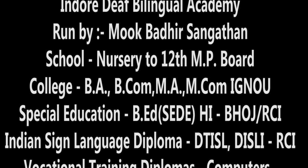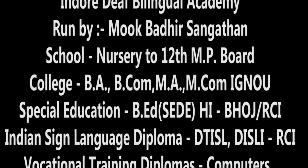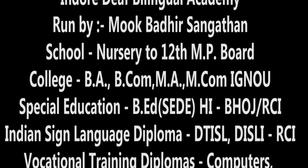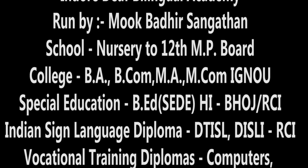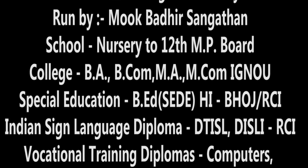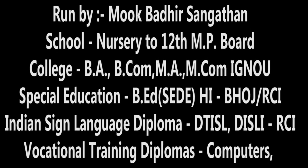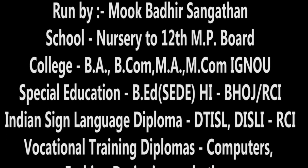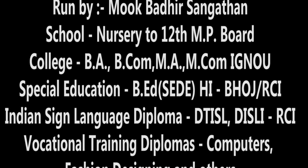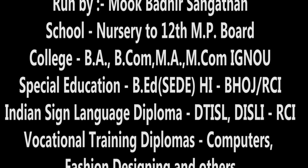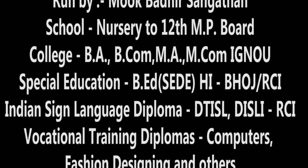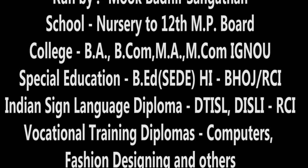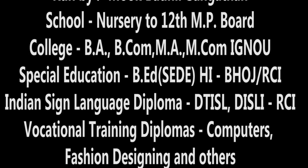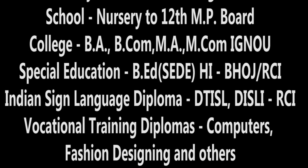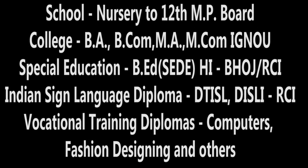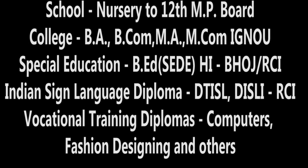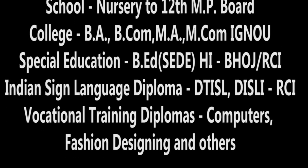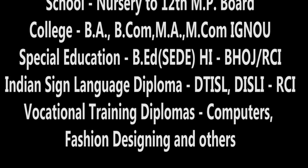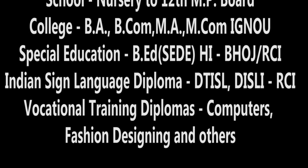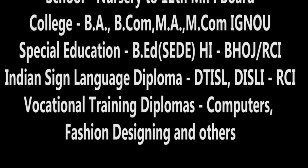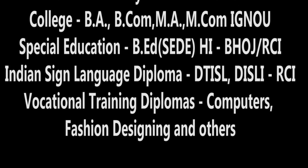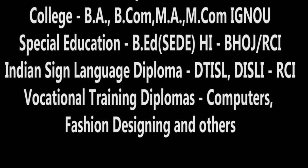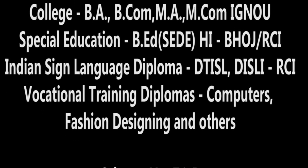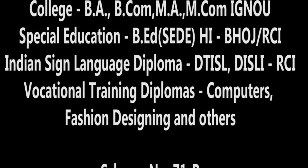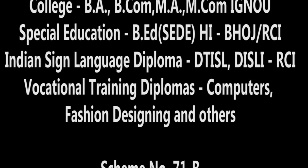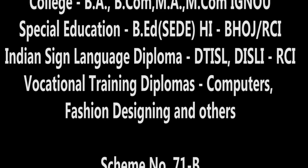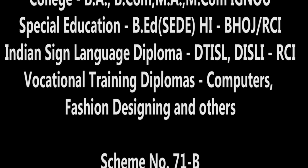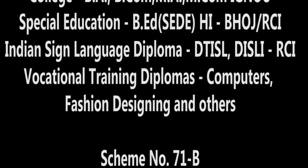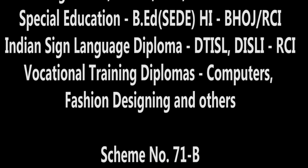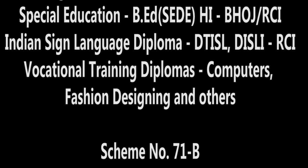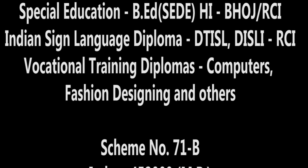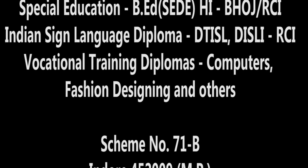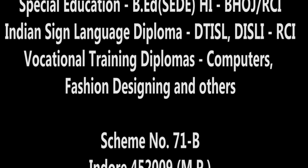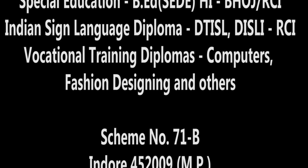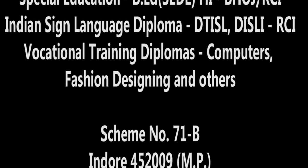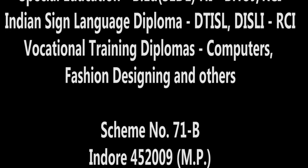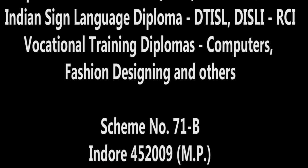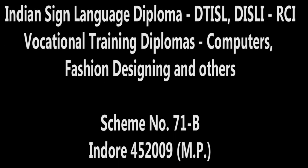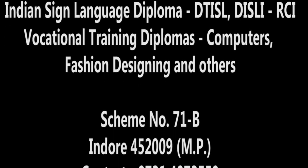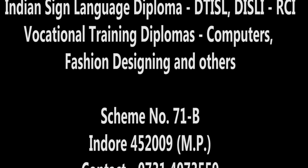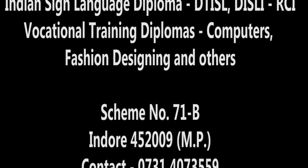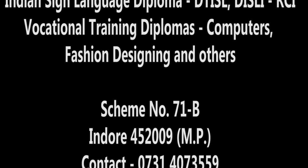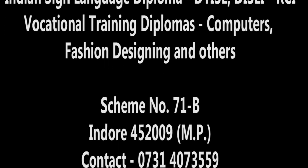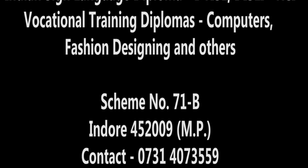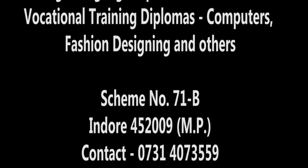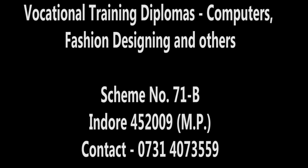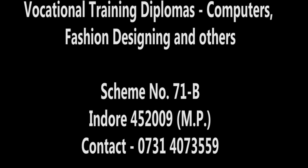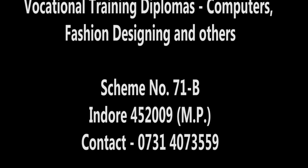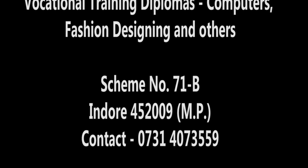कर ही लोगरूंफ दोड़ को पर रहे हैं कर एक दो ही